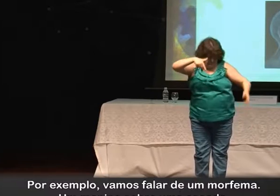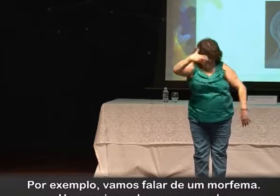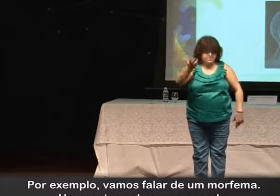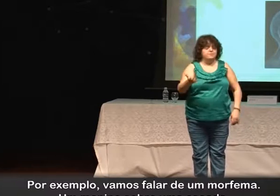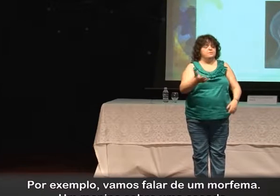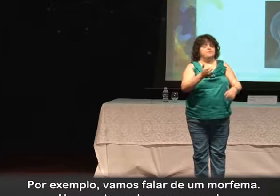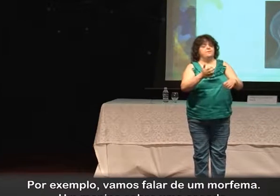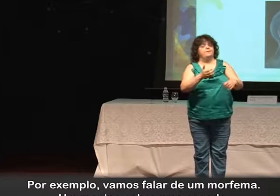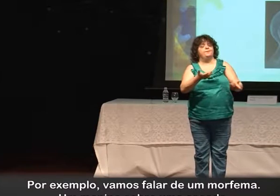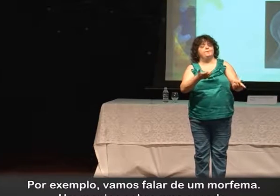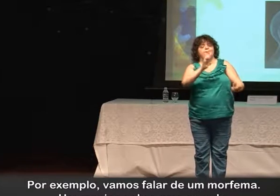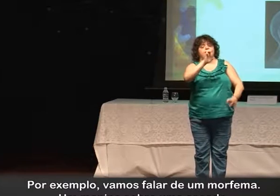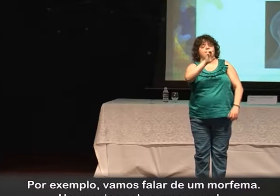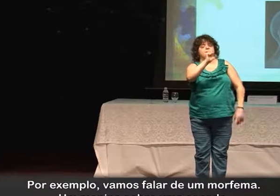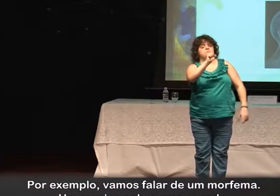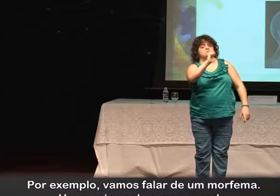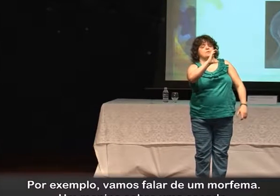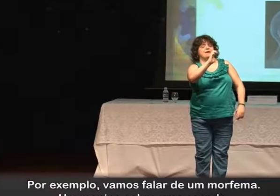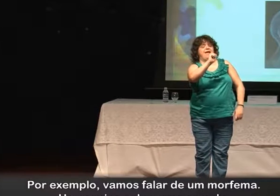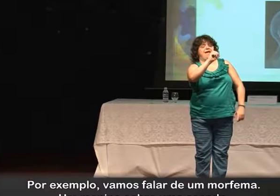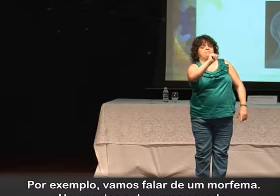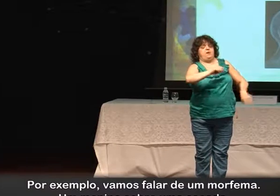Por exemplo, vamos falar de um morfema. Um menino